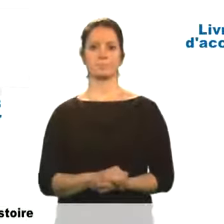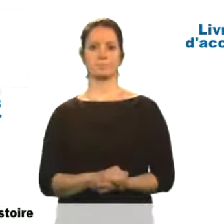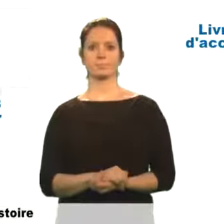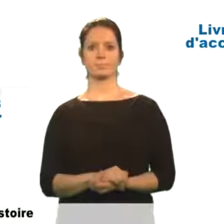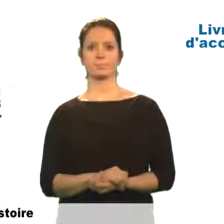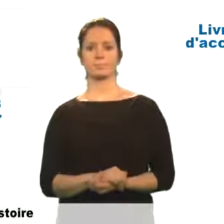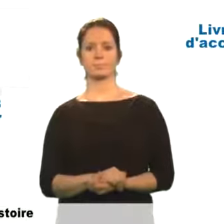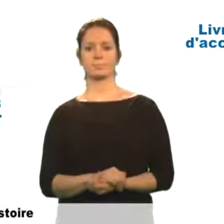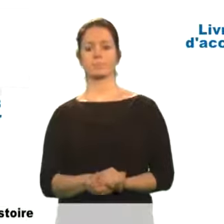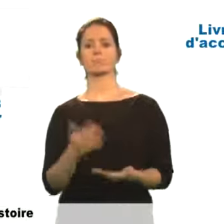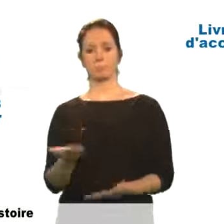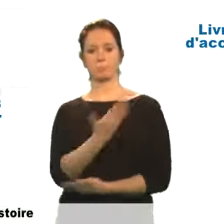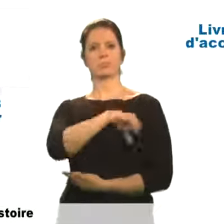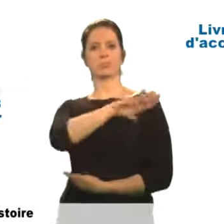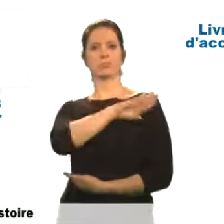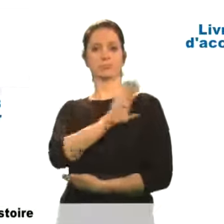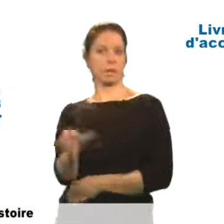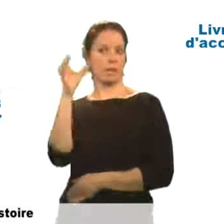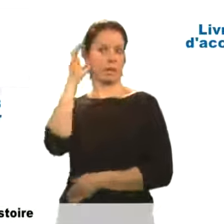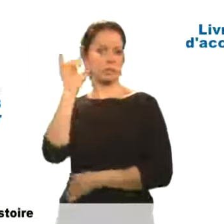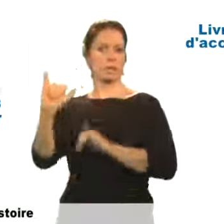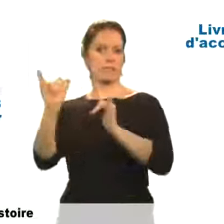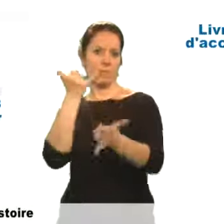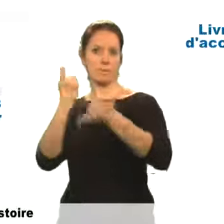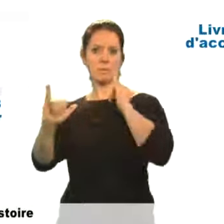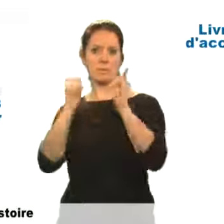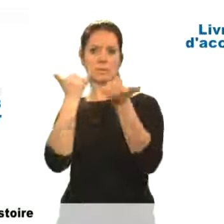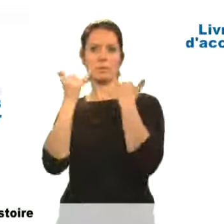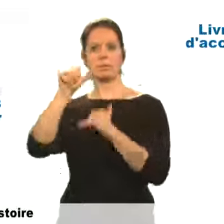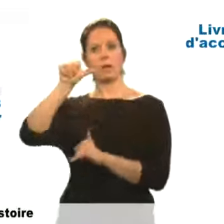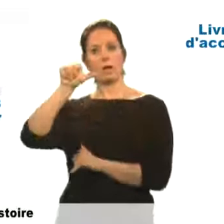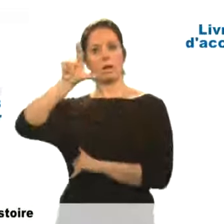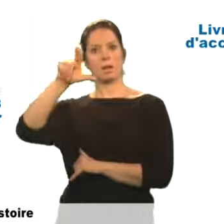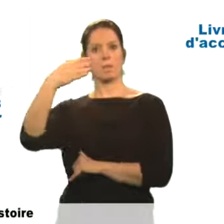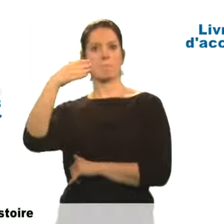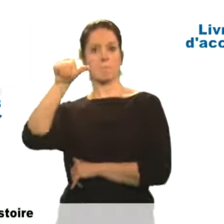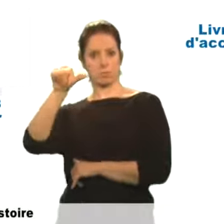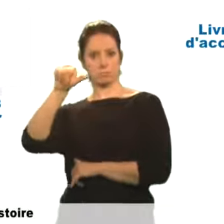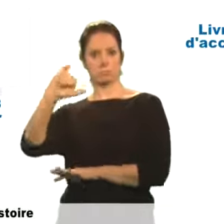Prise en charge de l'écoute téléphonique ALMA, Allo, maltraitance des personnes âgées.